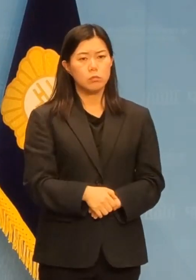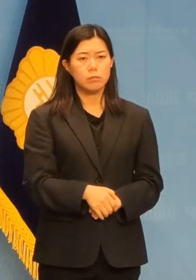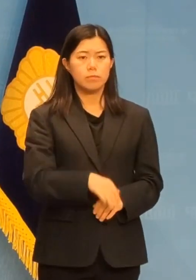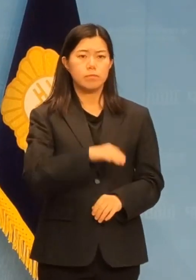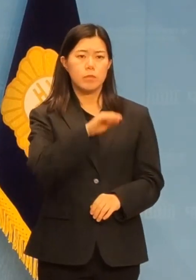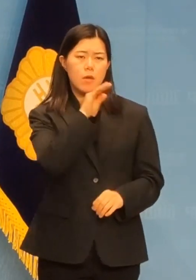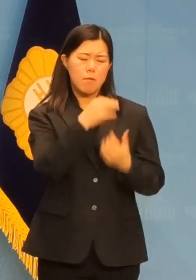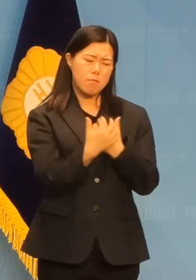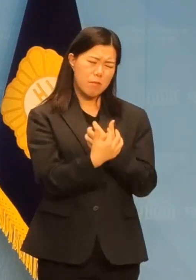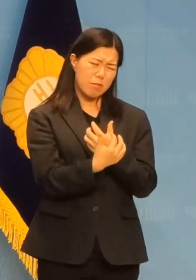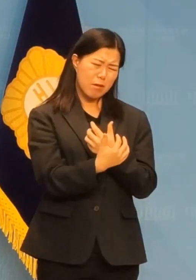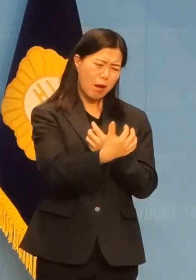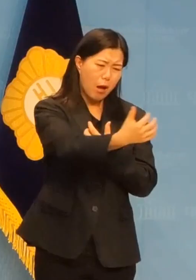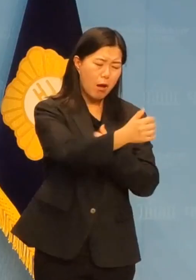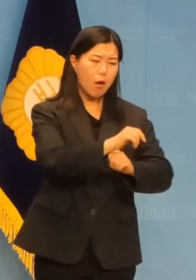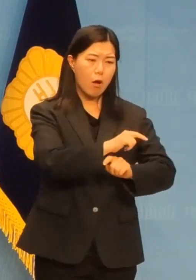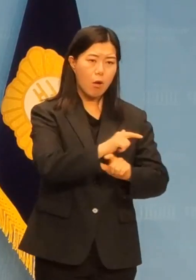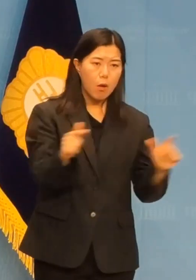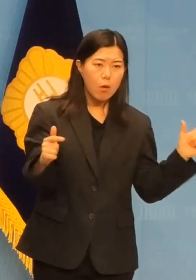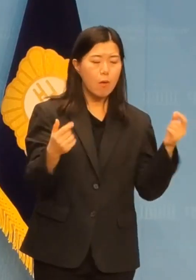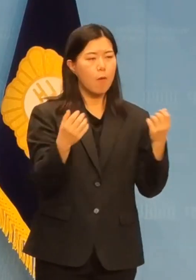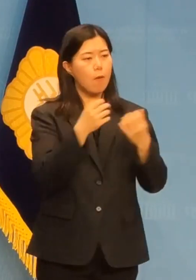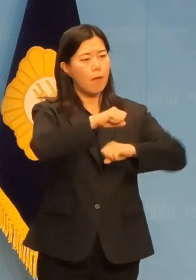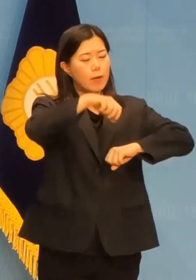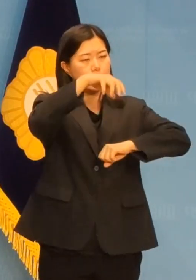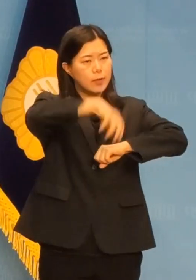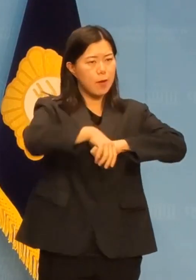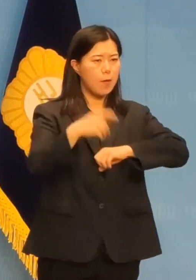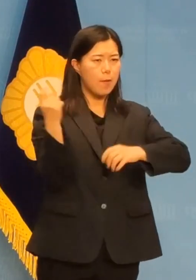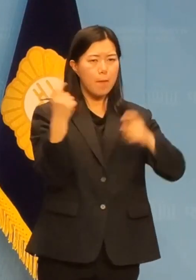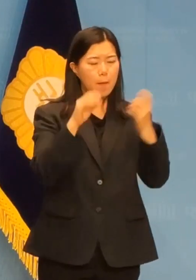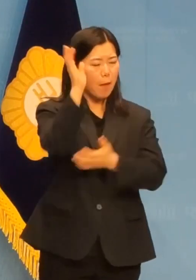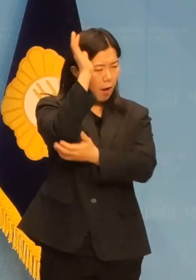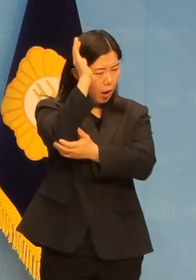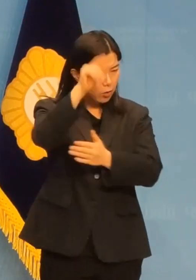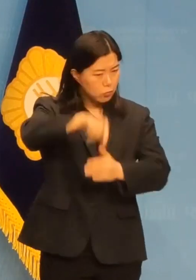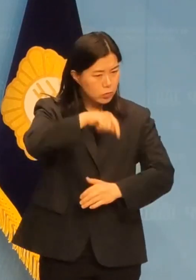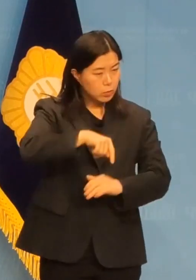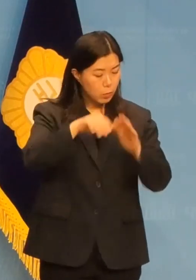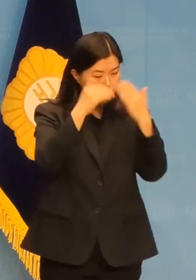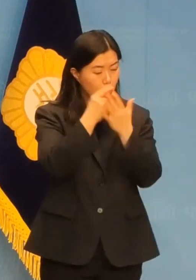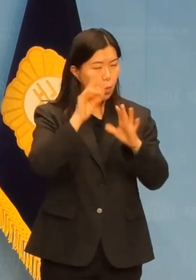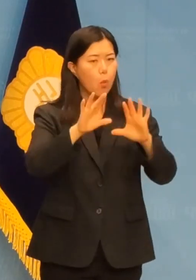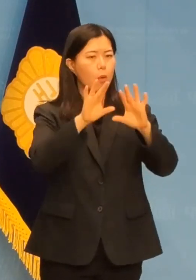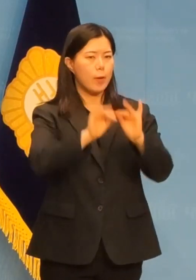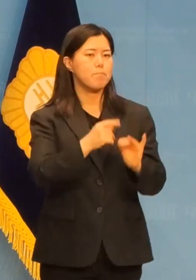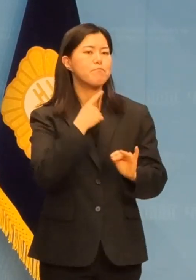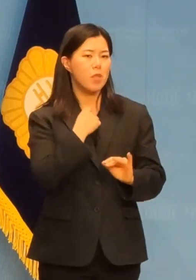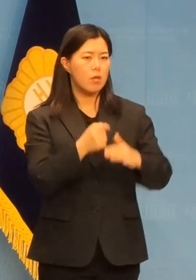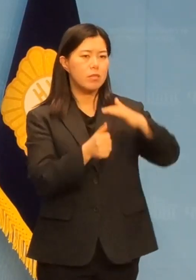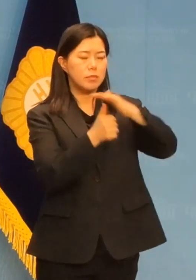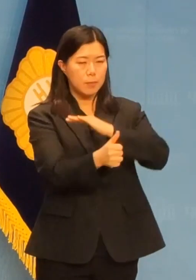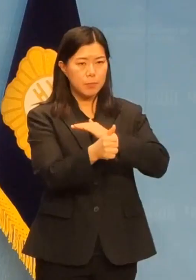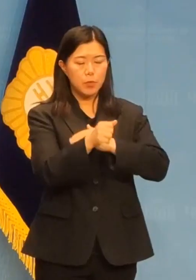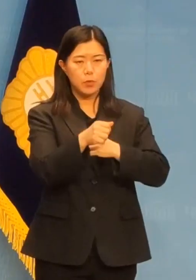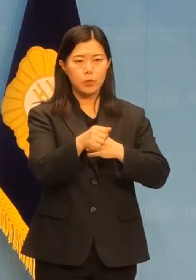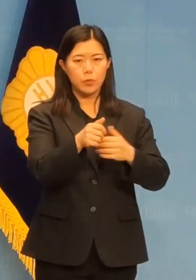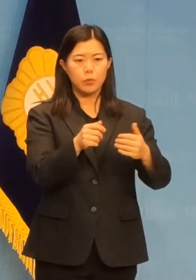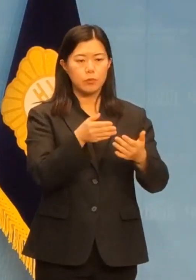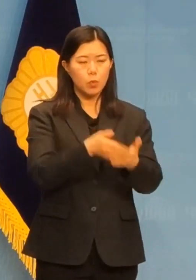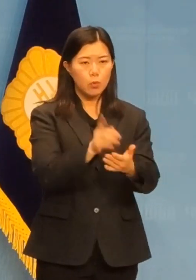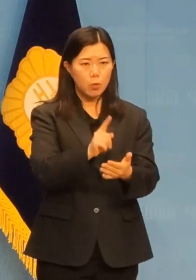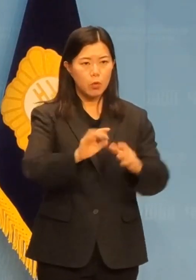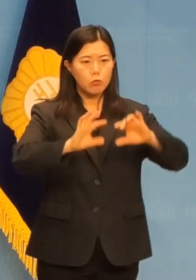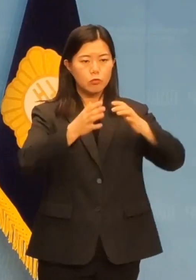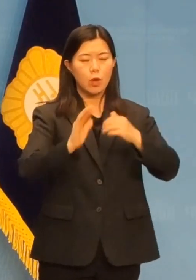수천, 수만의 다양한 광장의 목소리 중에서도 모두가 동의하는 가장 상징적인 요구가 바로